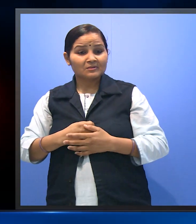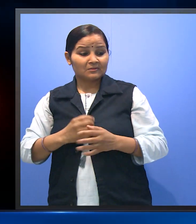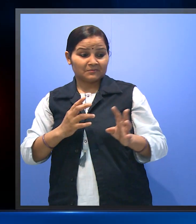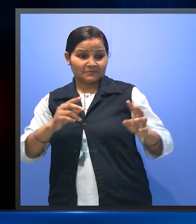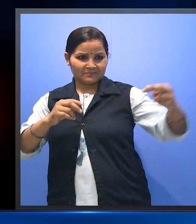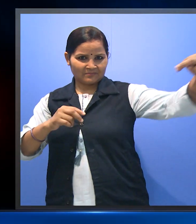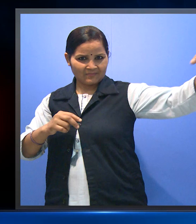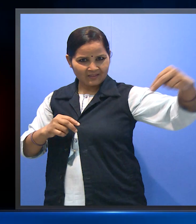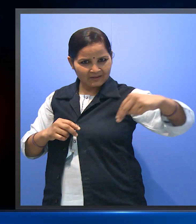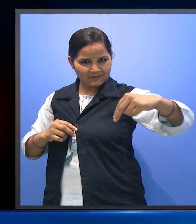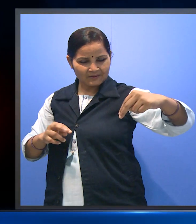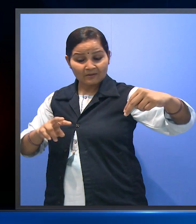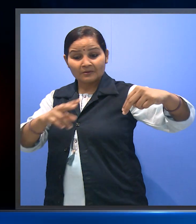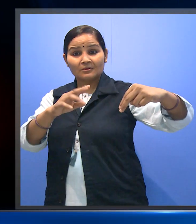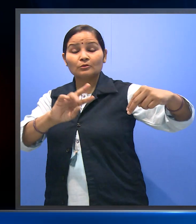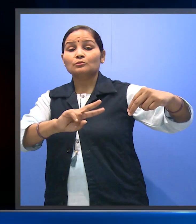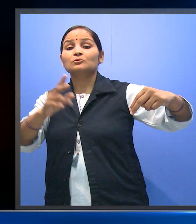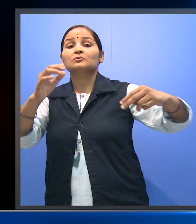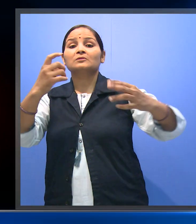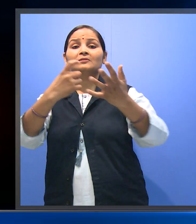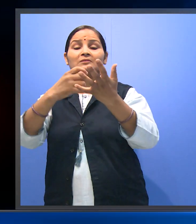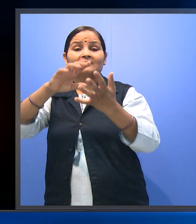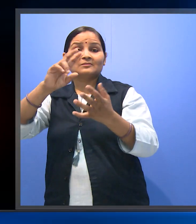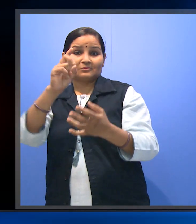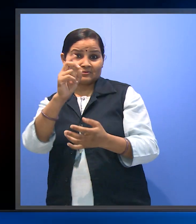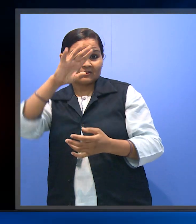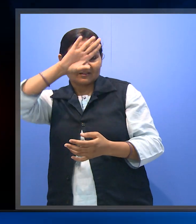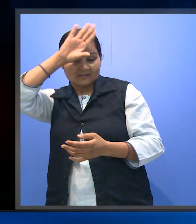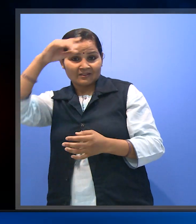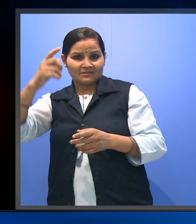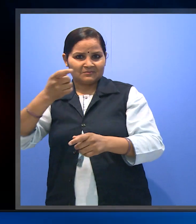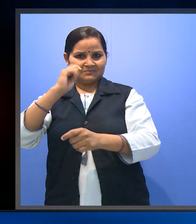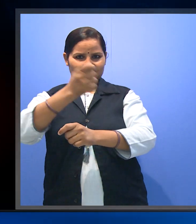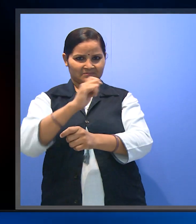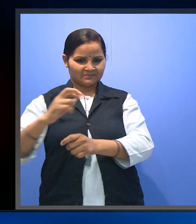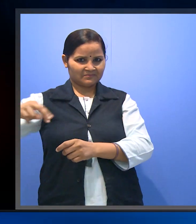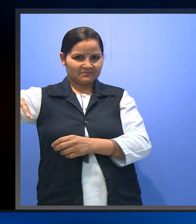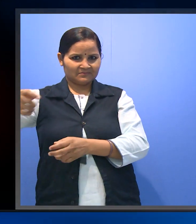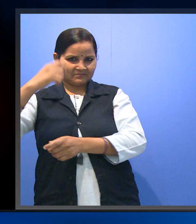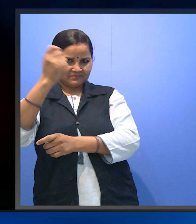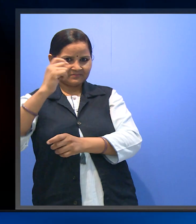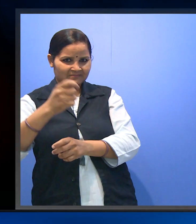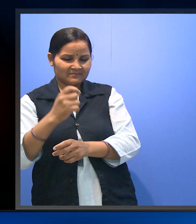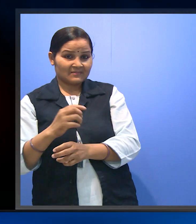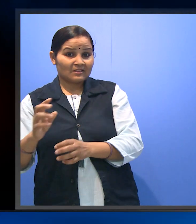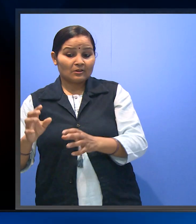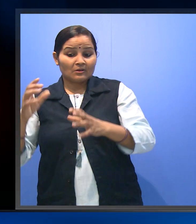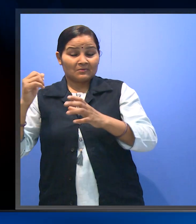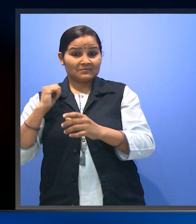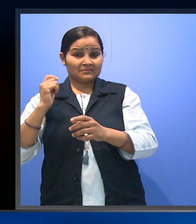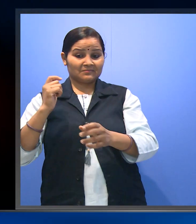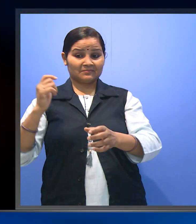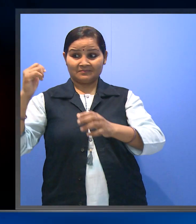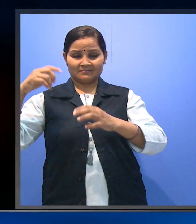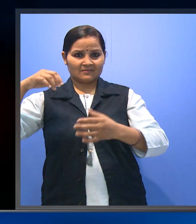सामने राजा ब्रह्मदत्त अपने रथ में बैठ करके जा रहे थे, दोनों के रथ